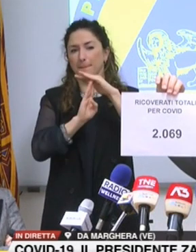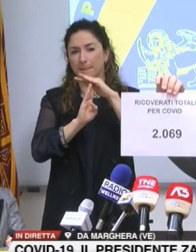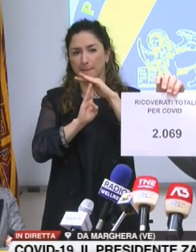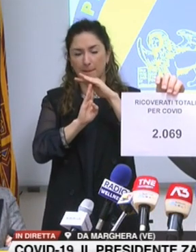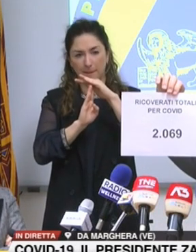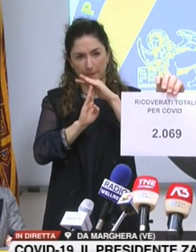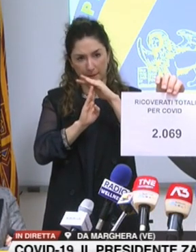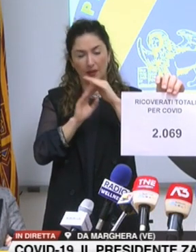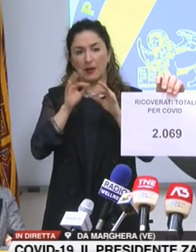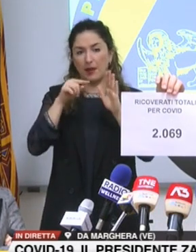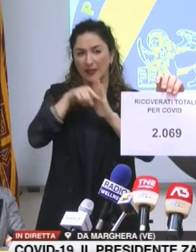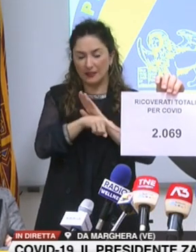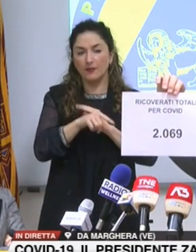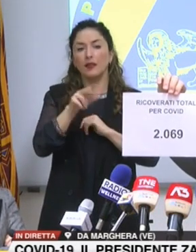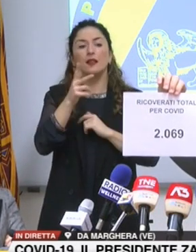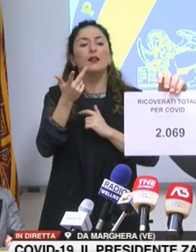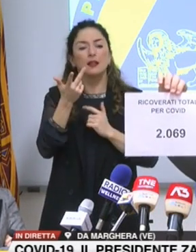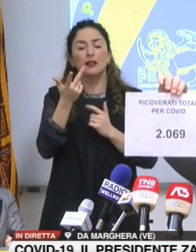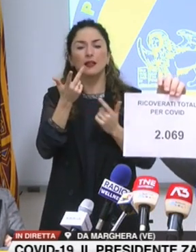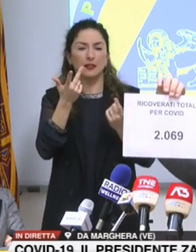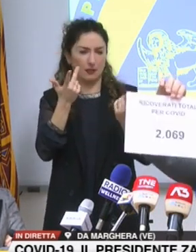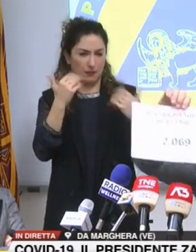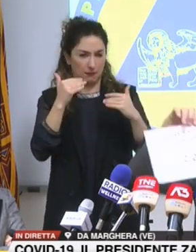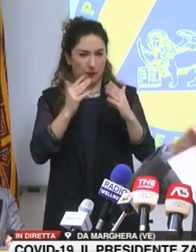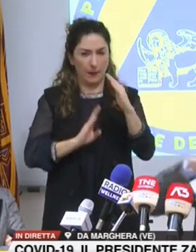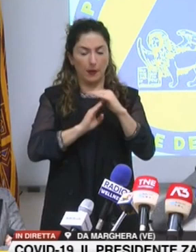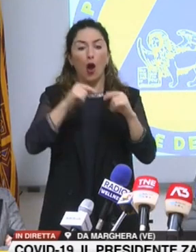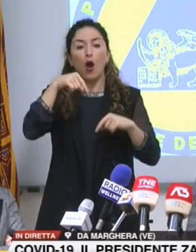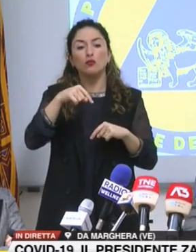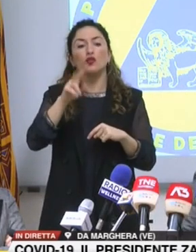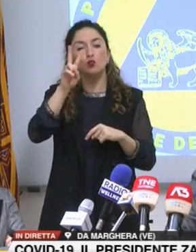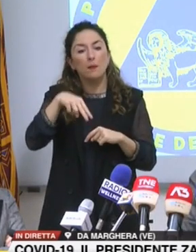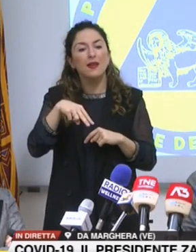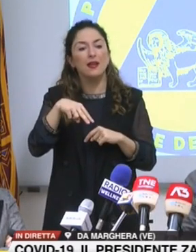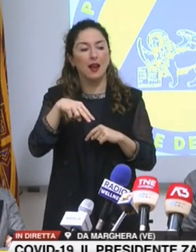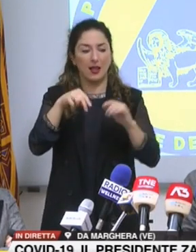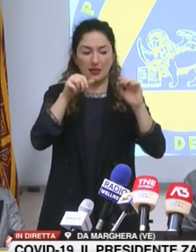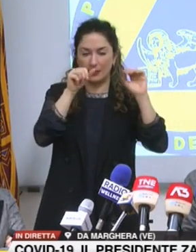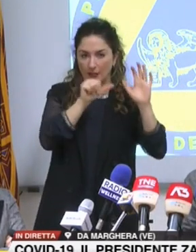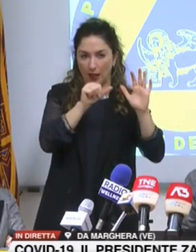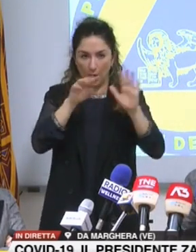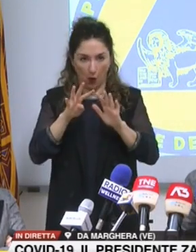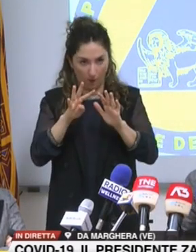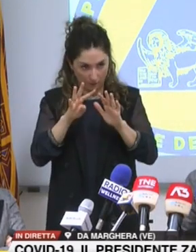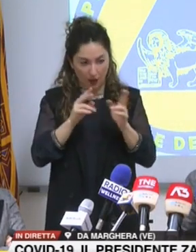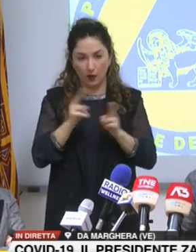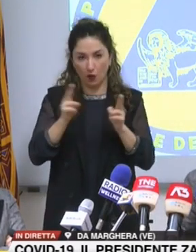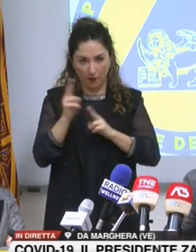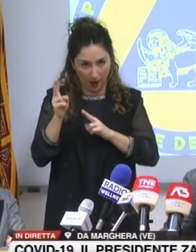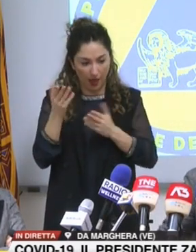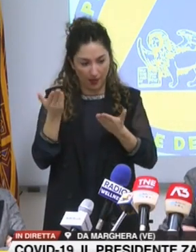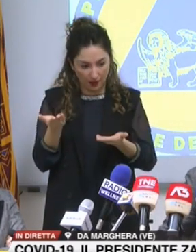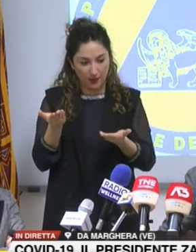terapia intensiva a 3,56. Oggi siamo 2068 ricoverati, 69 scusatemi, neanche a farlo apposta.